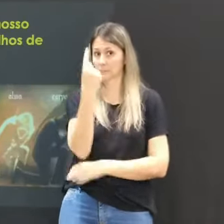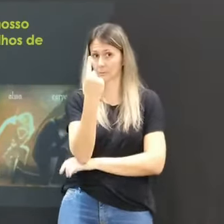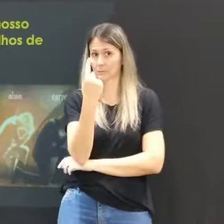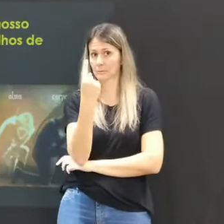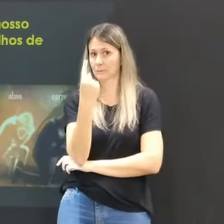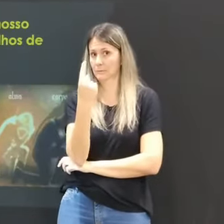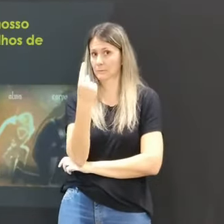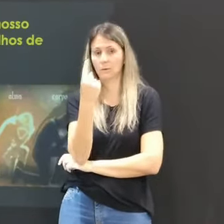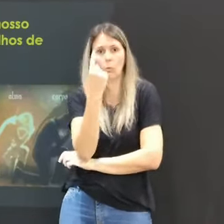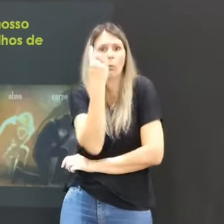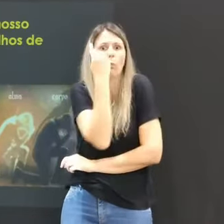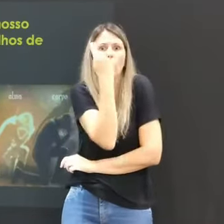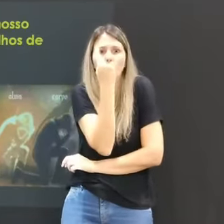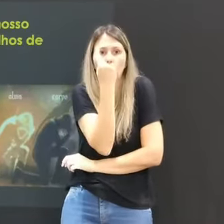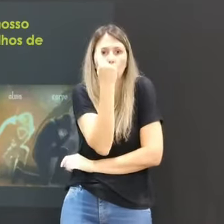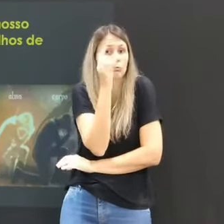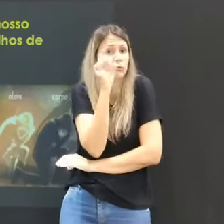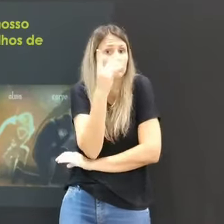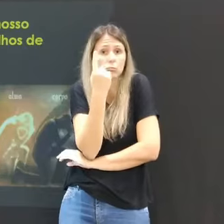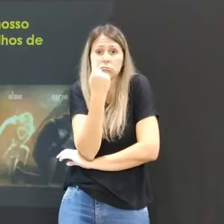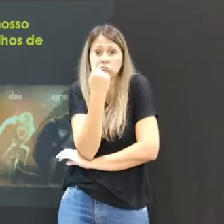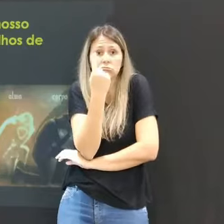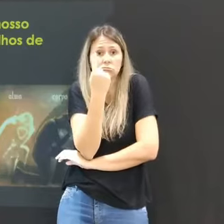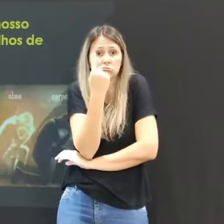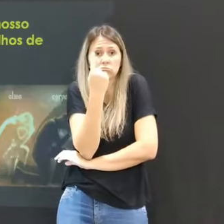1. Os 3 são 1.